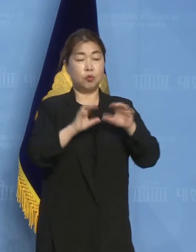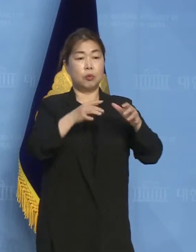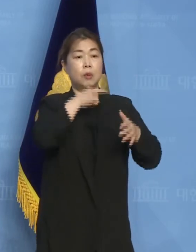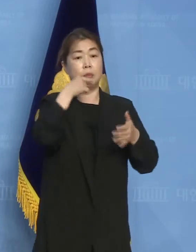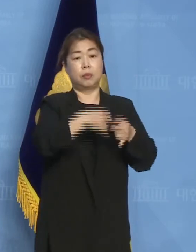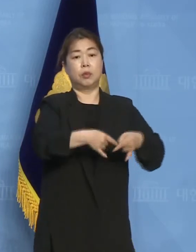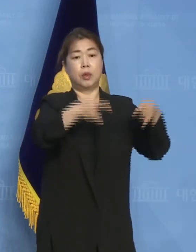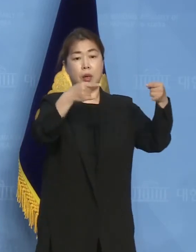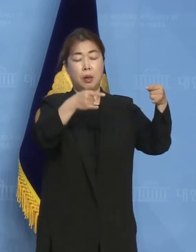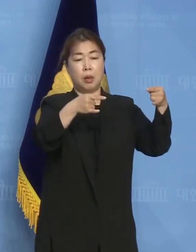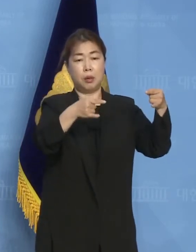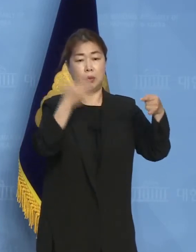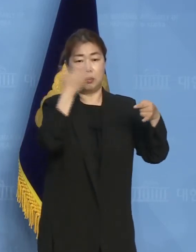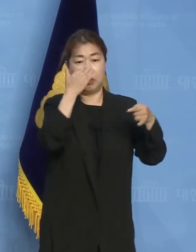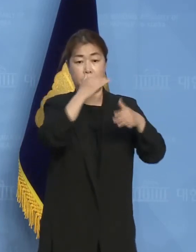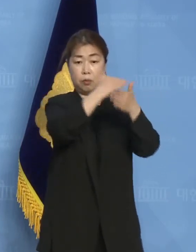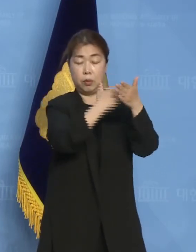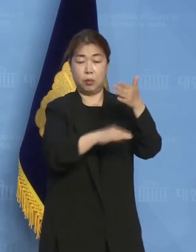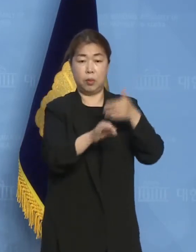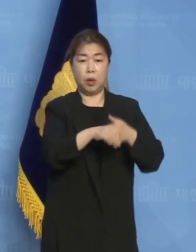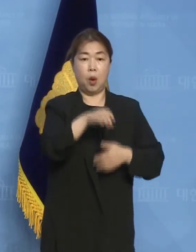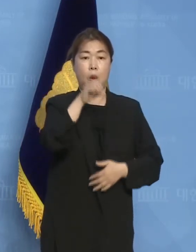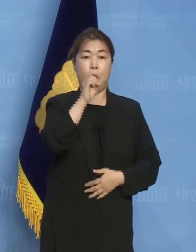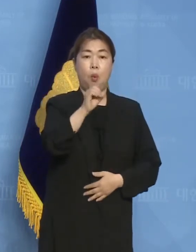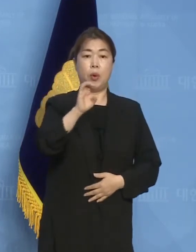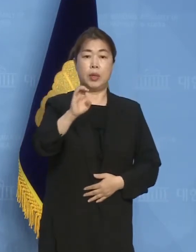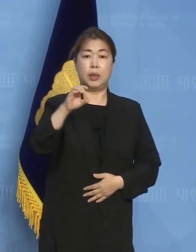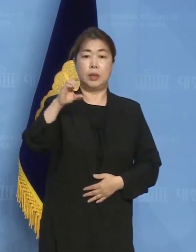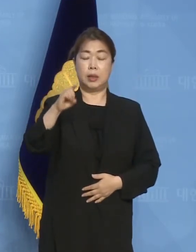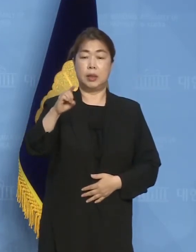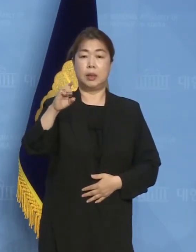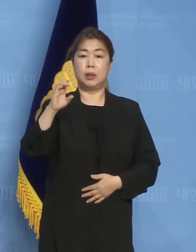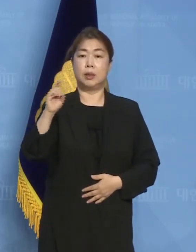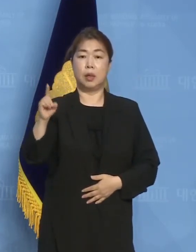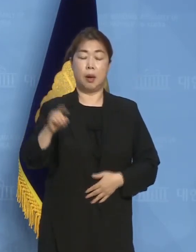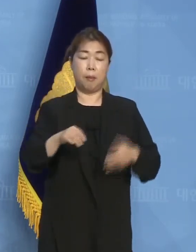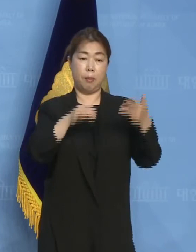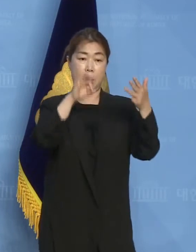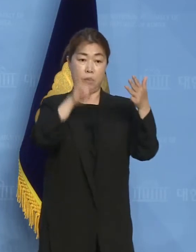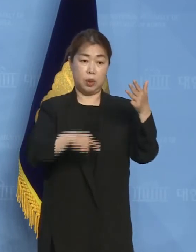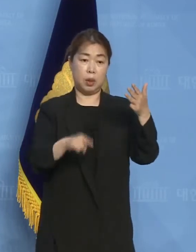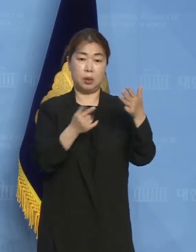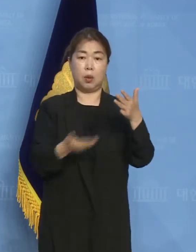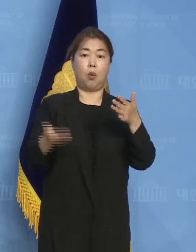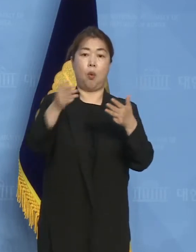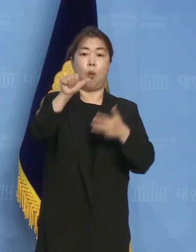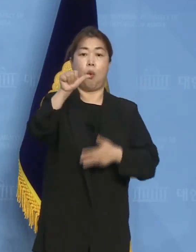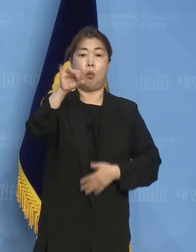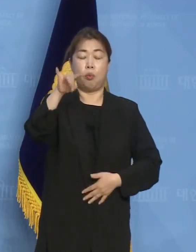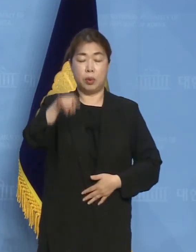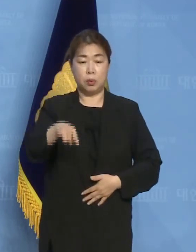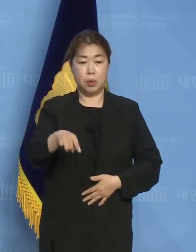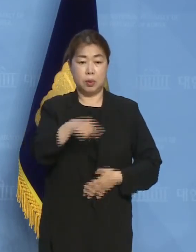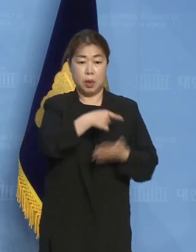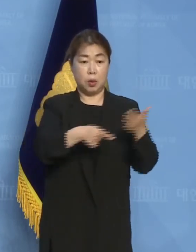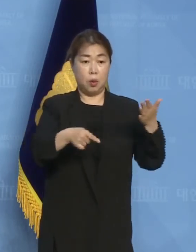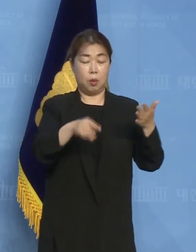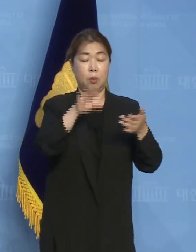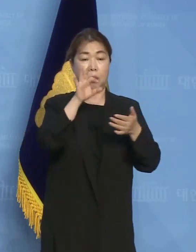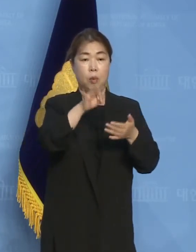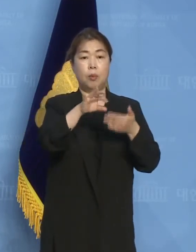국가부채 비율 건정성 순위는 OECD 8위에서 5위로 그리고 재정수지 비율은 24위에서 2위로